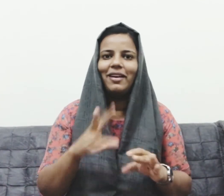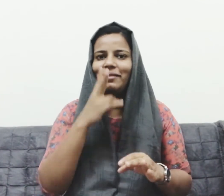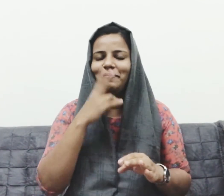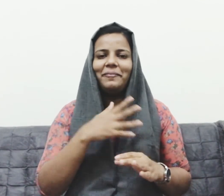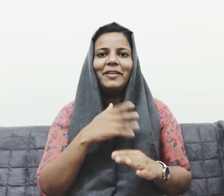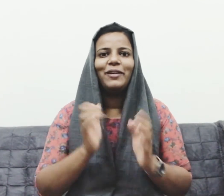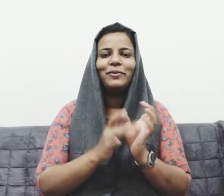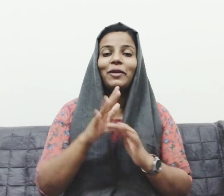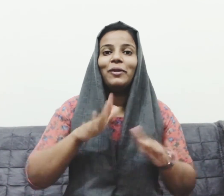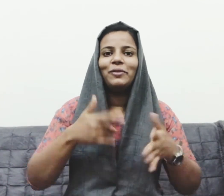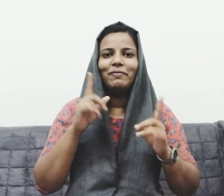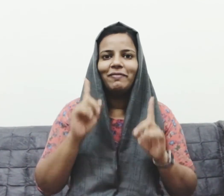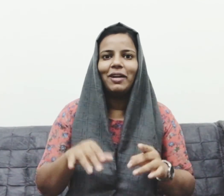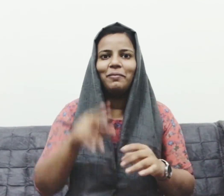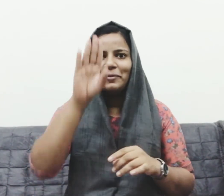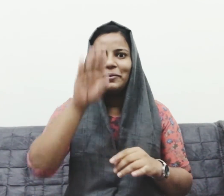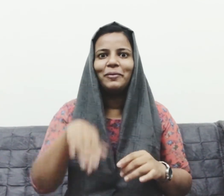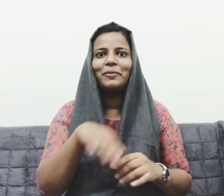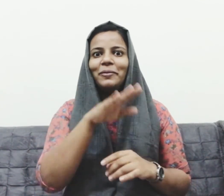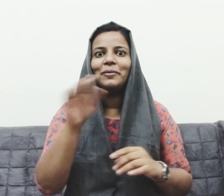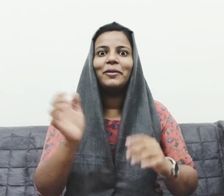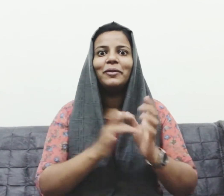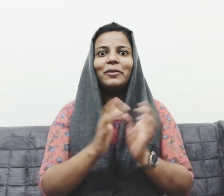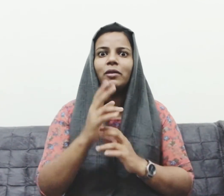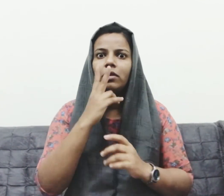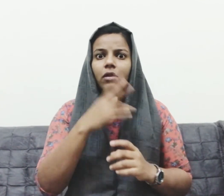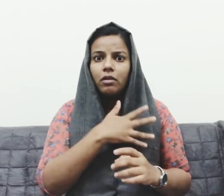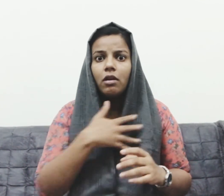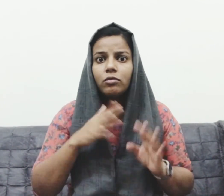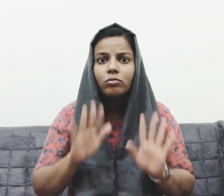ആരോടും വിദ്വേഷമില്ല, ഒന്നുമില്ല. ക്രൂശിൽ കിടക്കുന്ന യേശുവിൻ്റെ മനസ്സിൽ ആരോടും വിളക്കമില്ലായിരുന്നു.